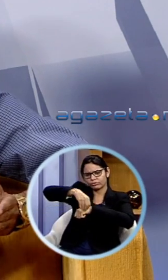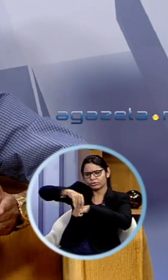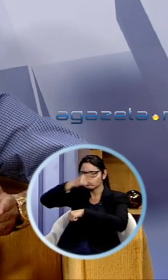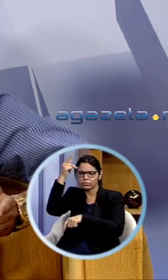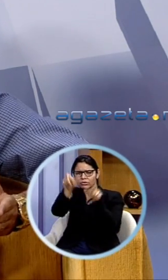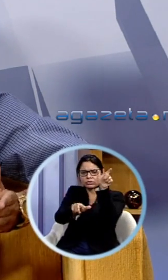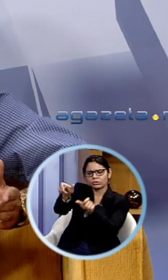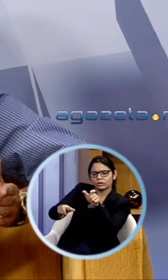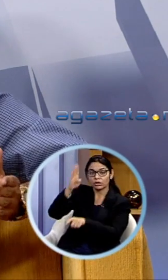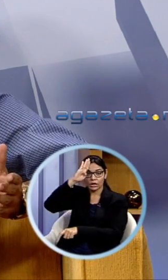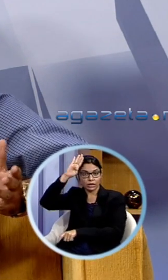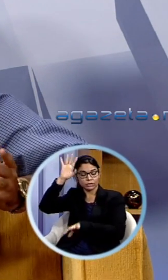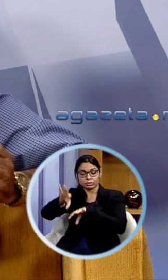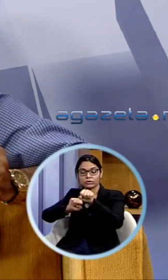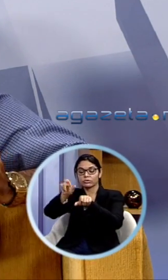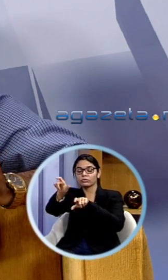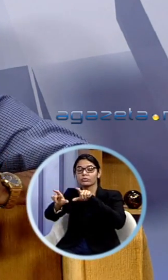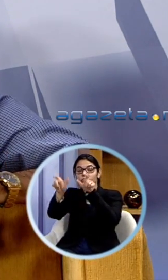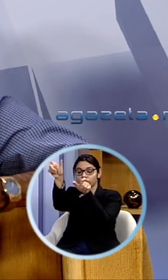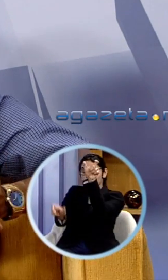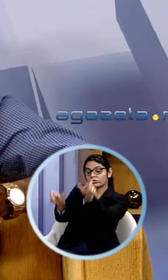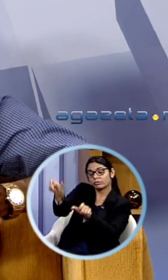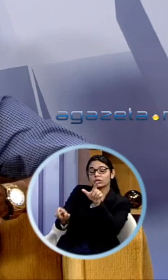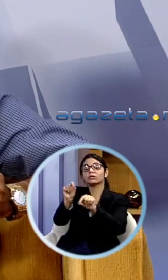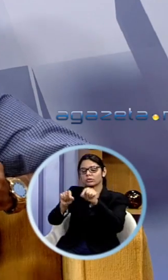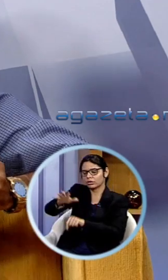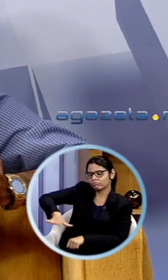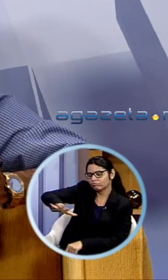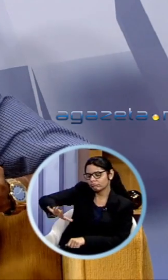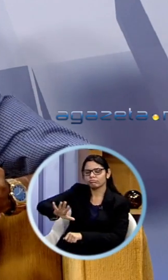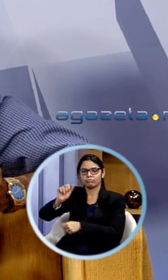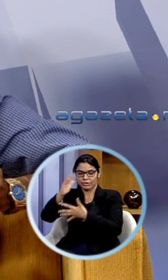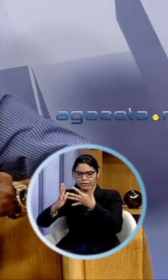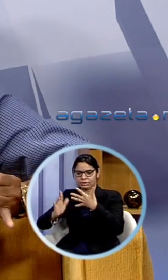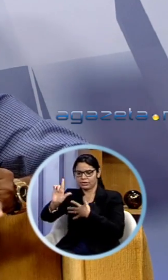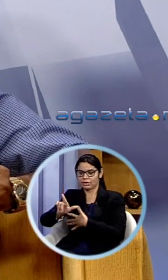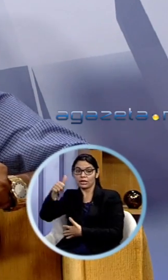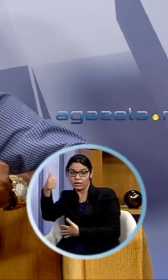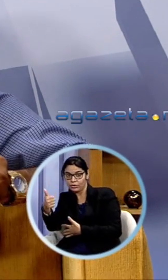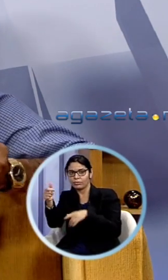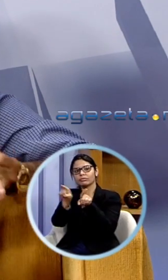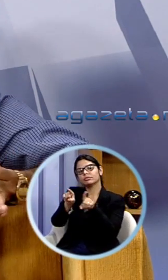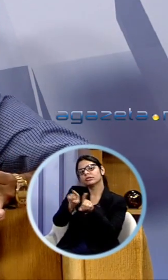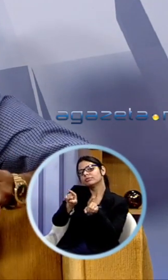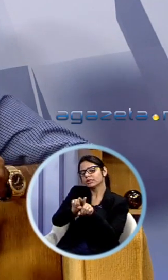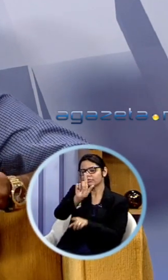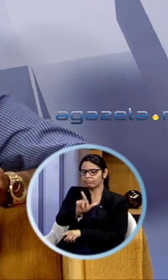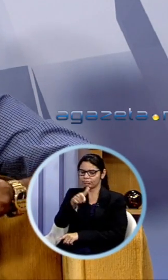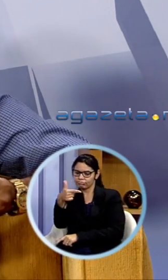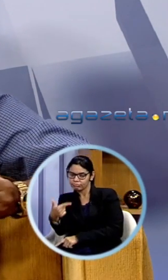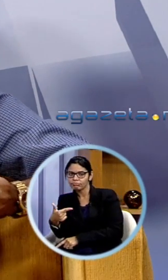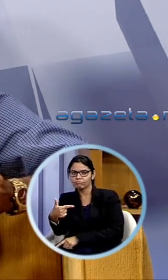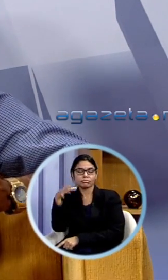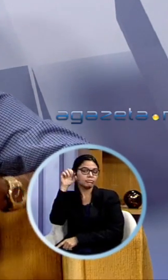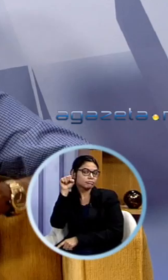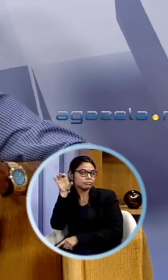né professores para a área de libras para surdos como primeira língua libras para ouv vintes como segunda